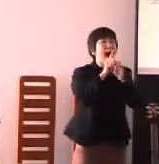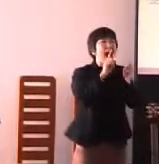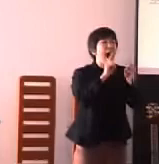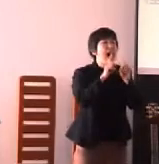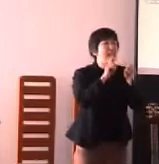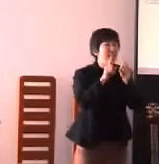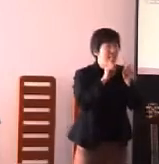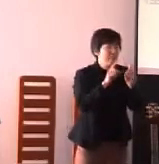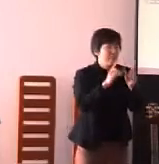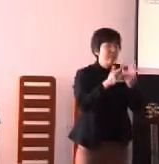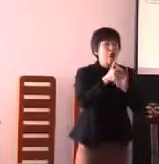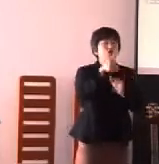く